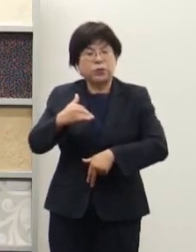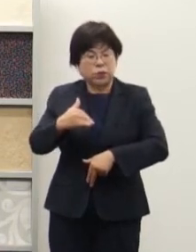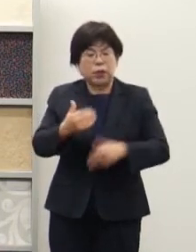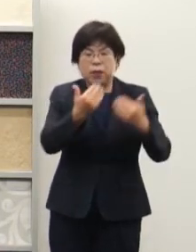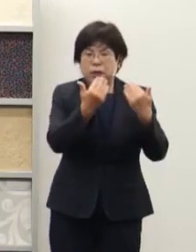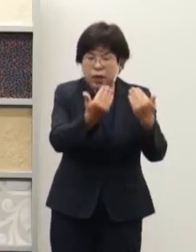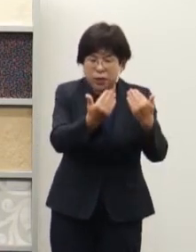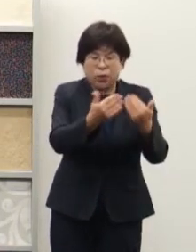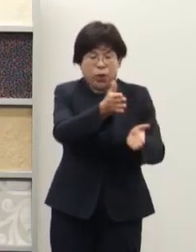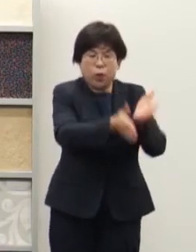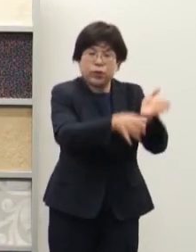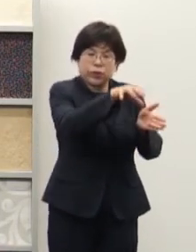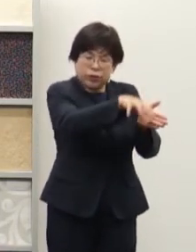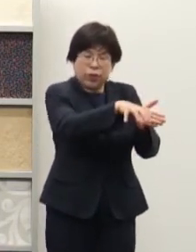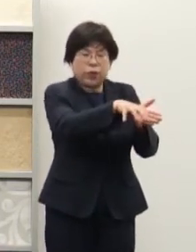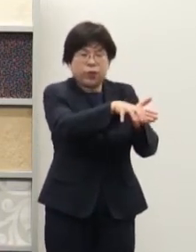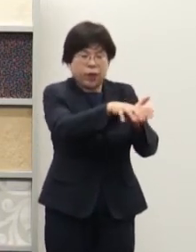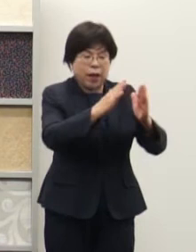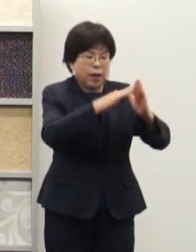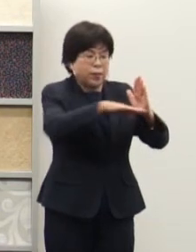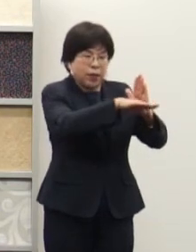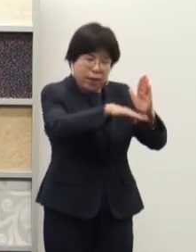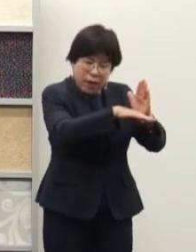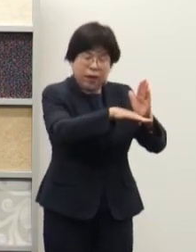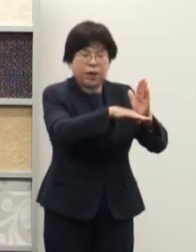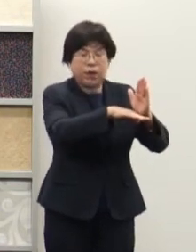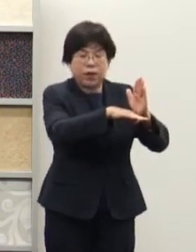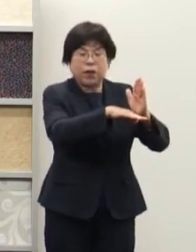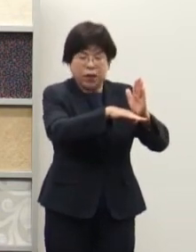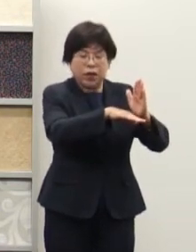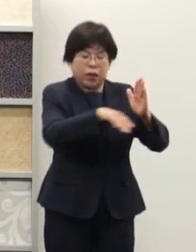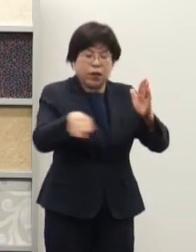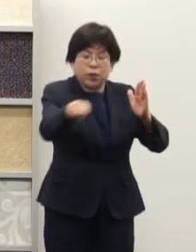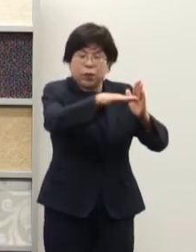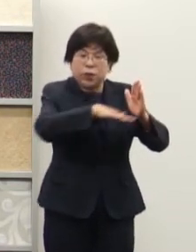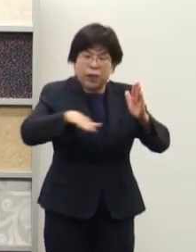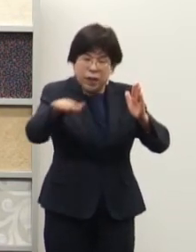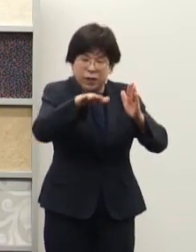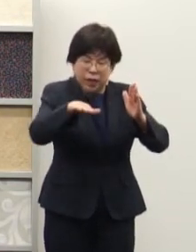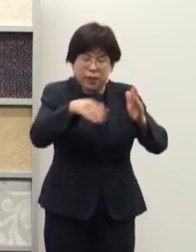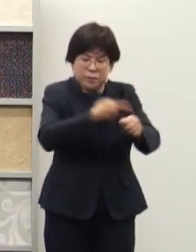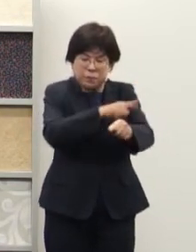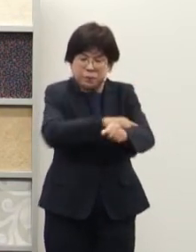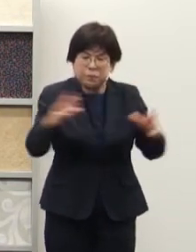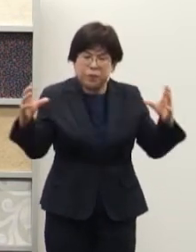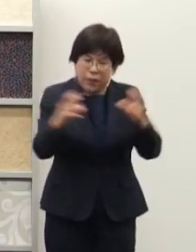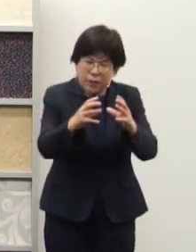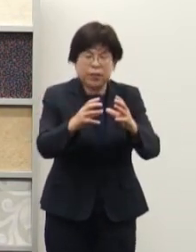学校保育所、そしてご家庭、この3者がですね、一体となって、